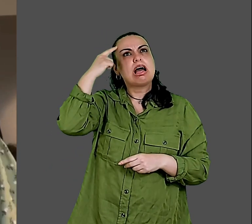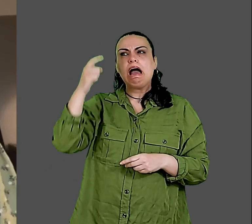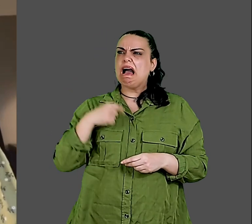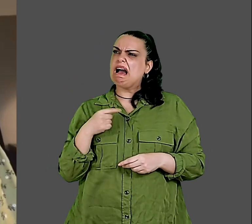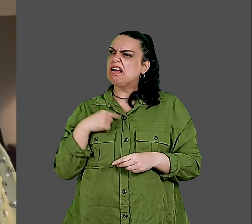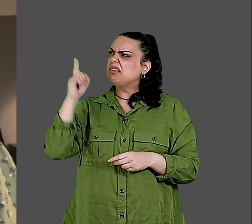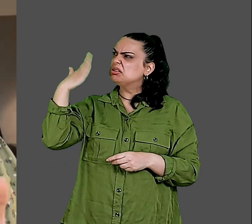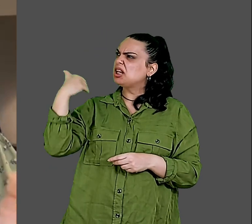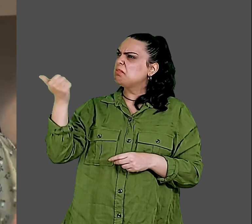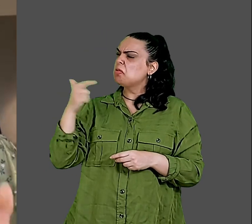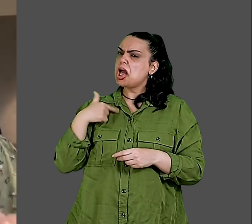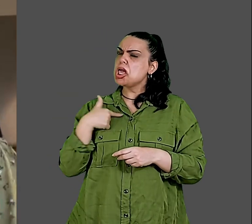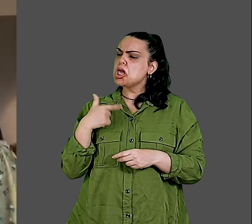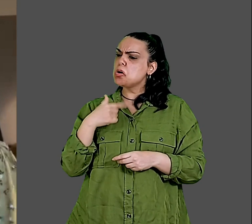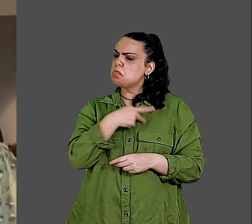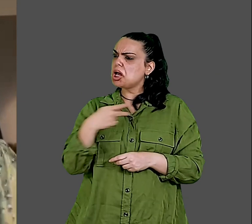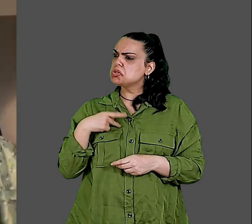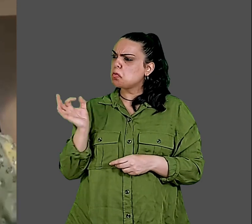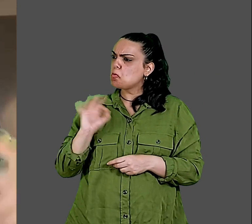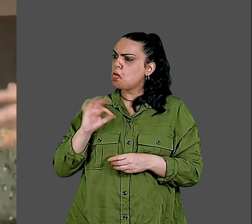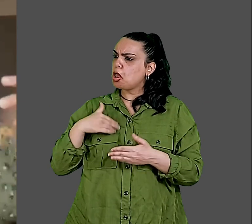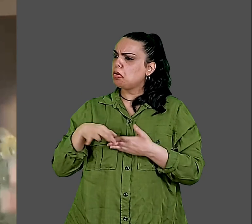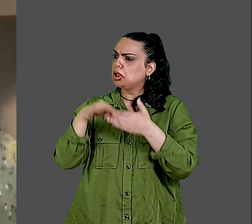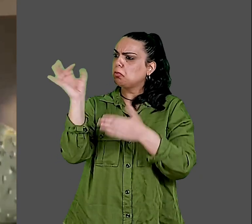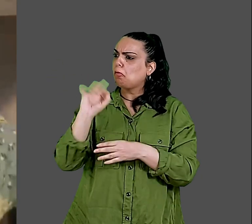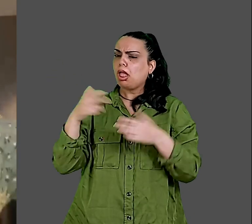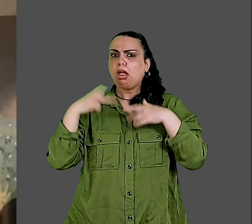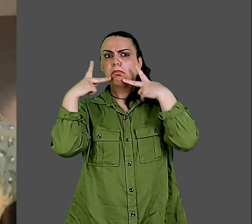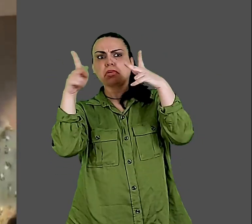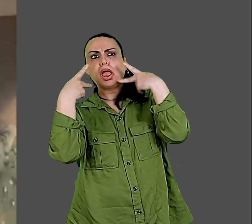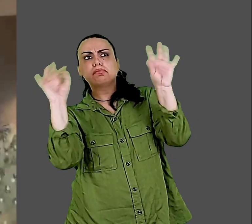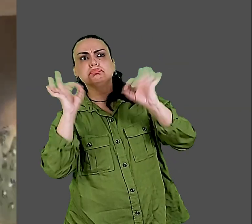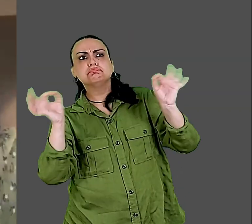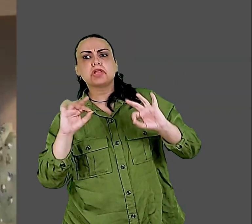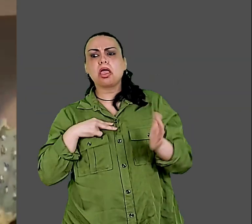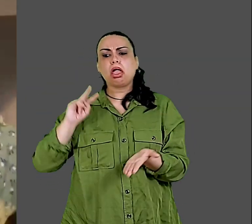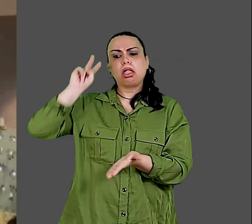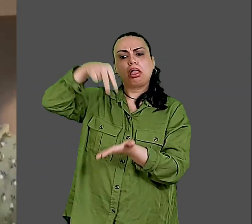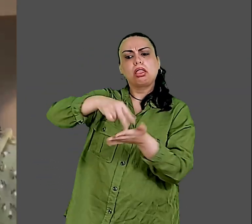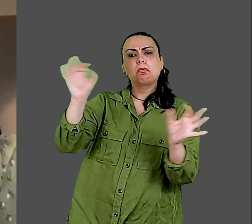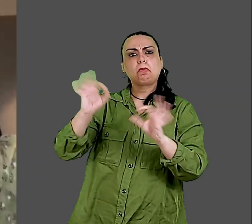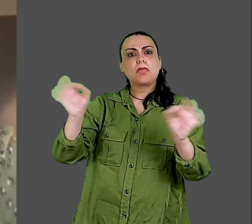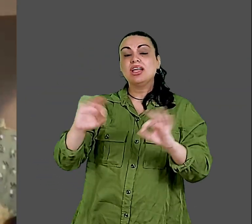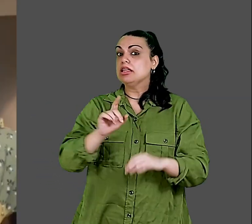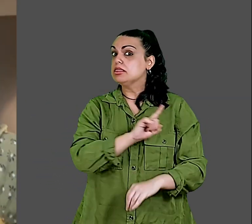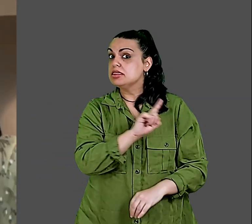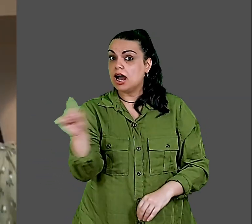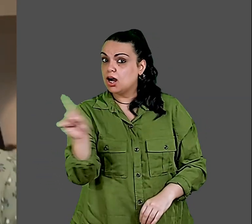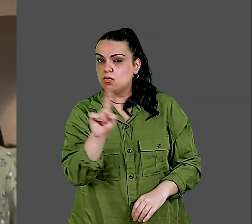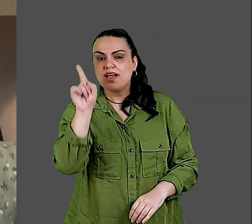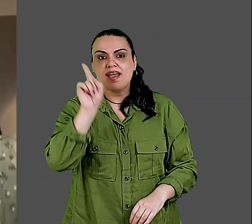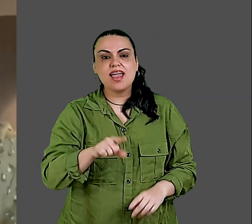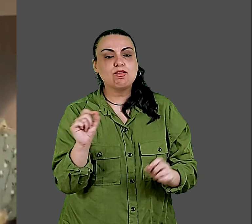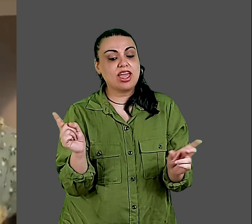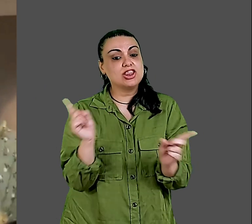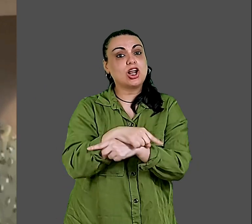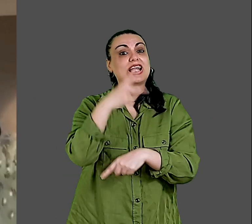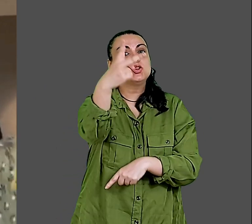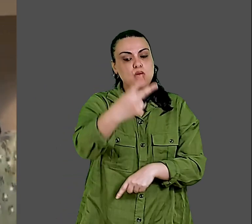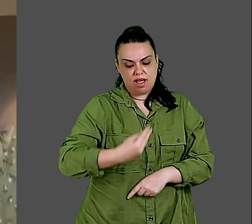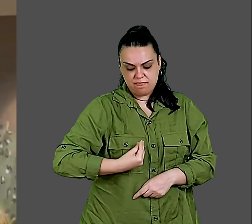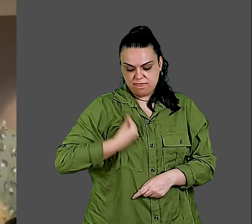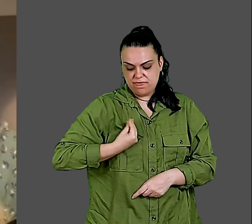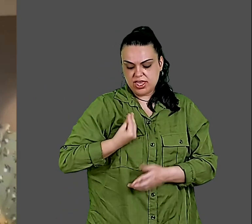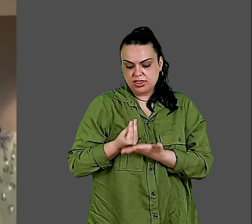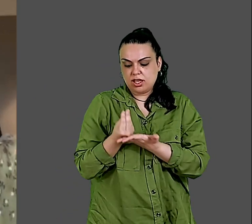mão, só cabe em cima do altar. Não, mas é a extensão, é elas sendo o altar, é na vida, é em tudo que você